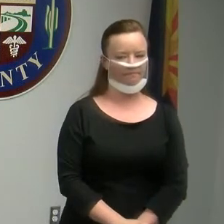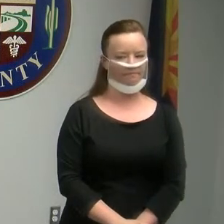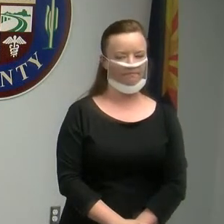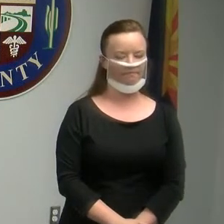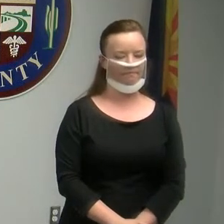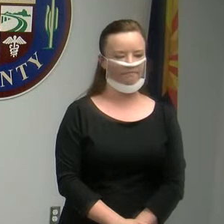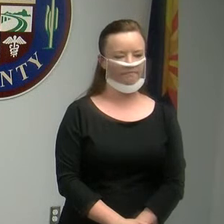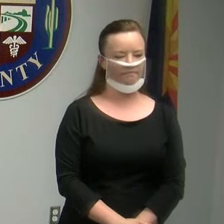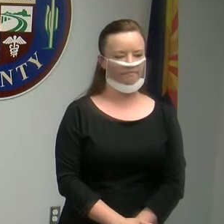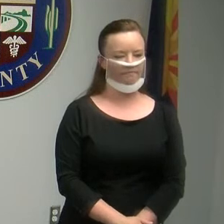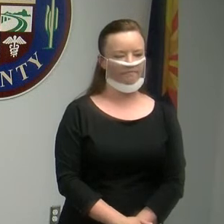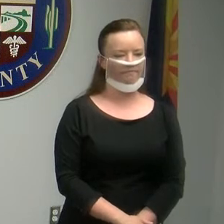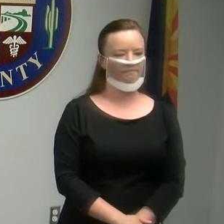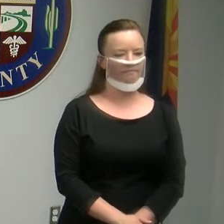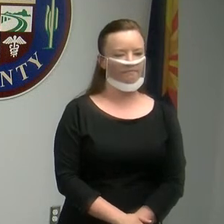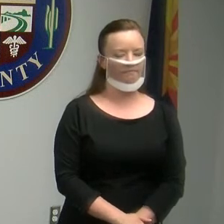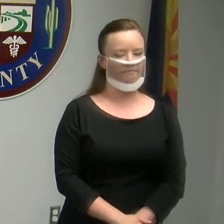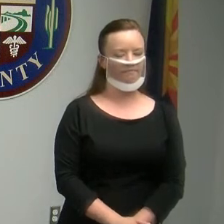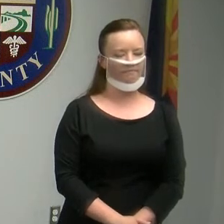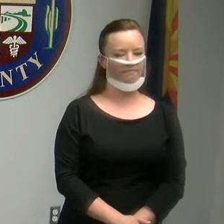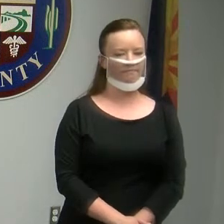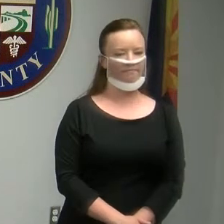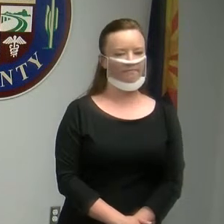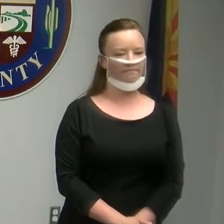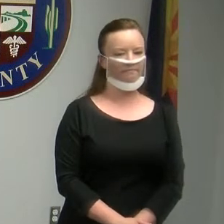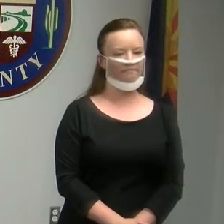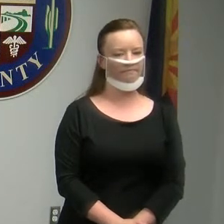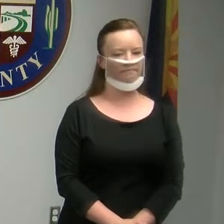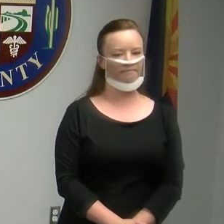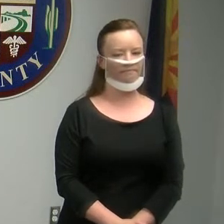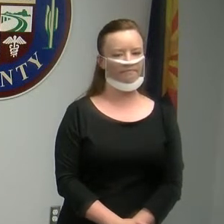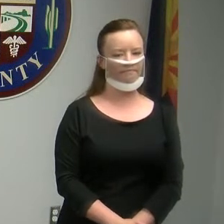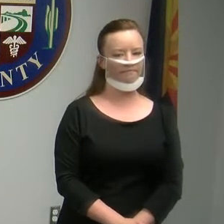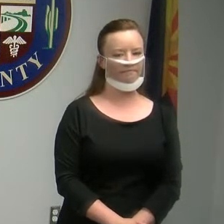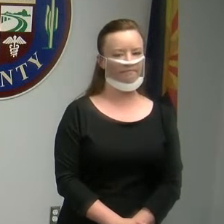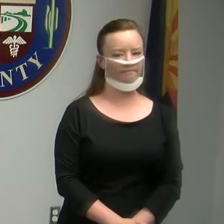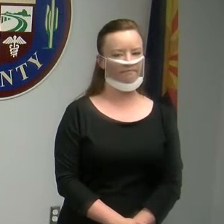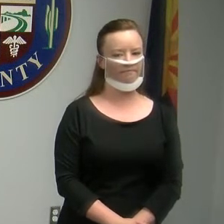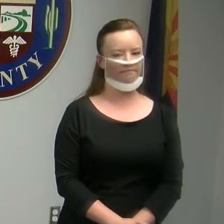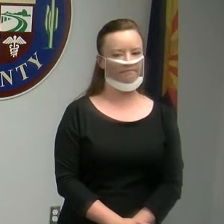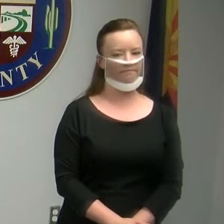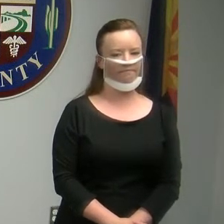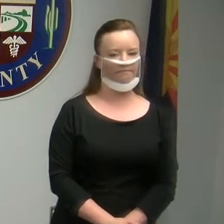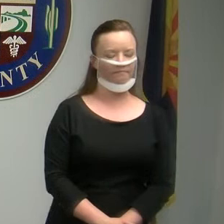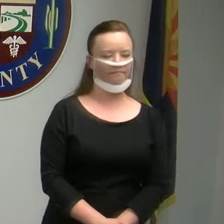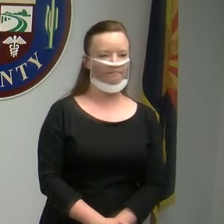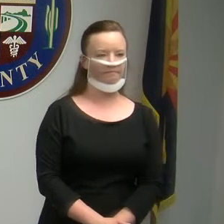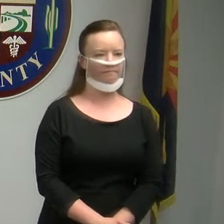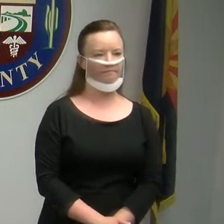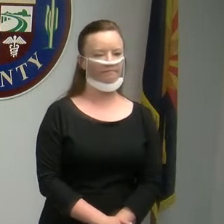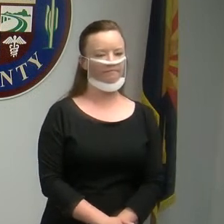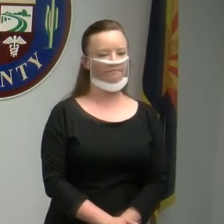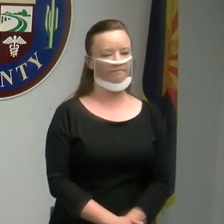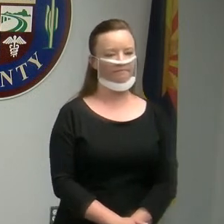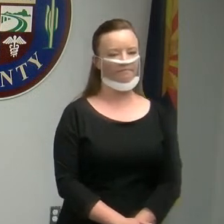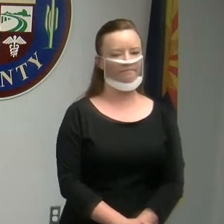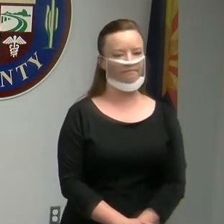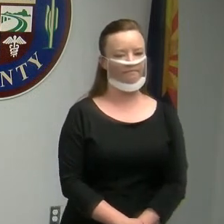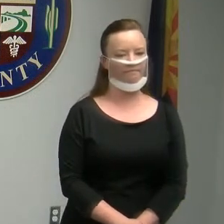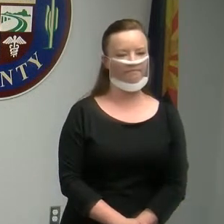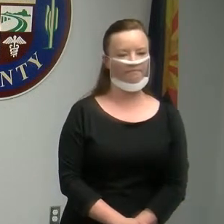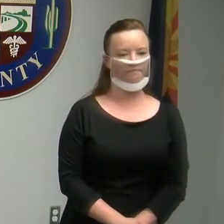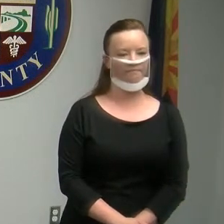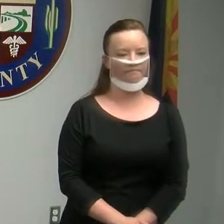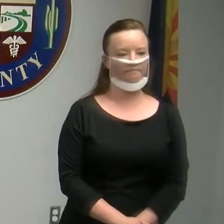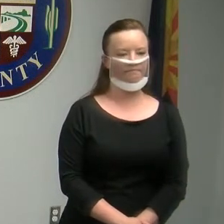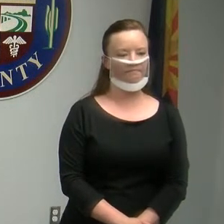La pregunta es, ¿cómo usamos esos números una vez que llegan los números a salud pública al condado Maricopa? Bueno, nosotros usamos esos números